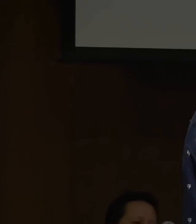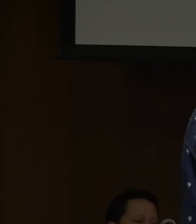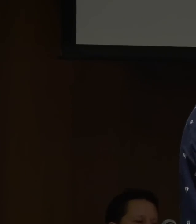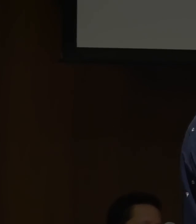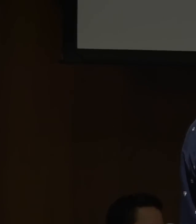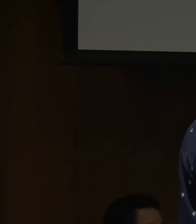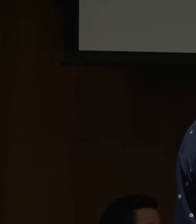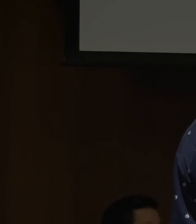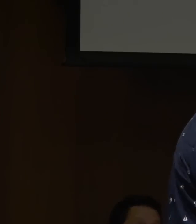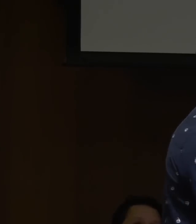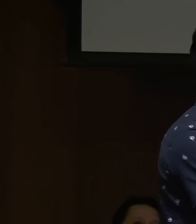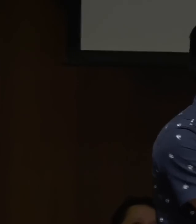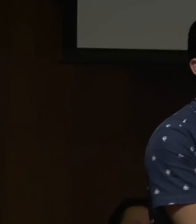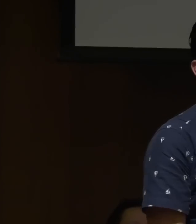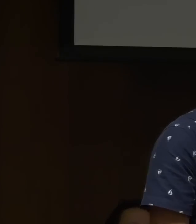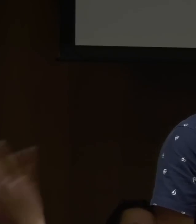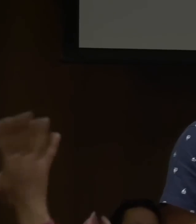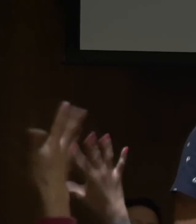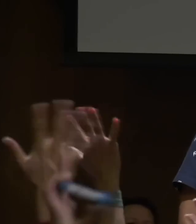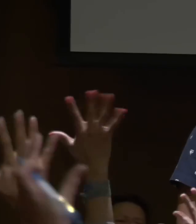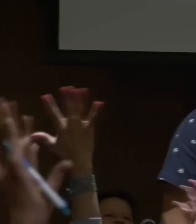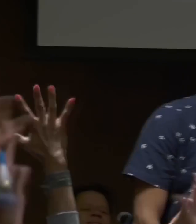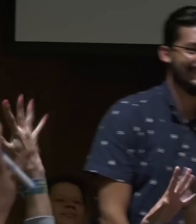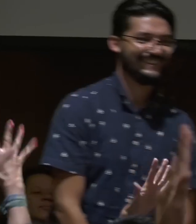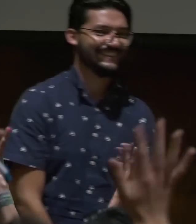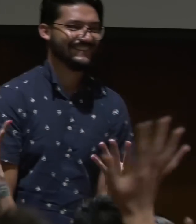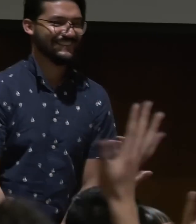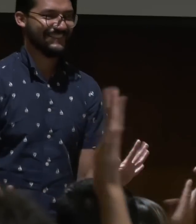y gracias por esta inspiración y gracias por este espacio.